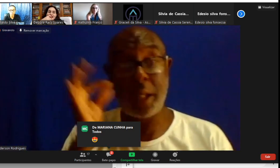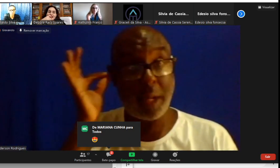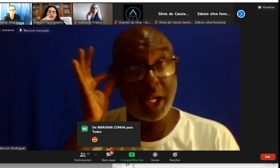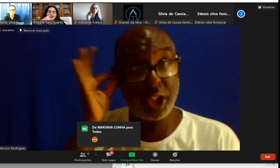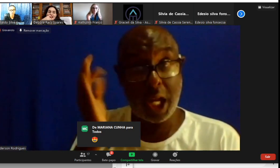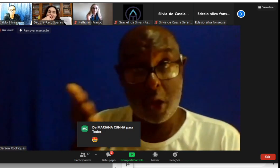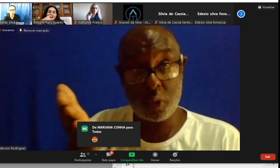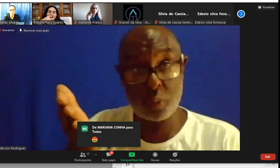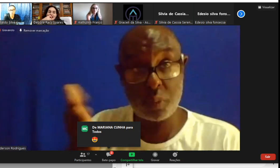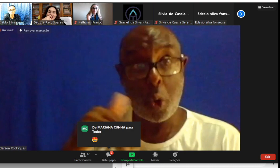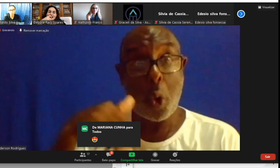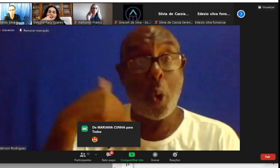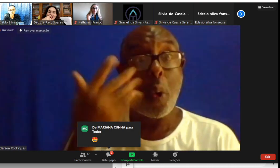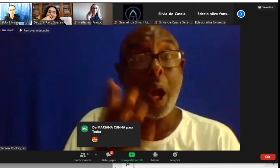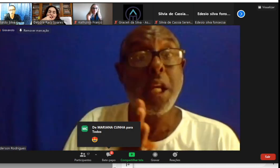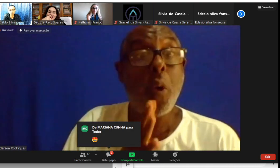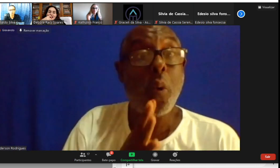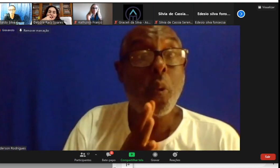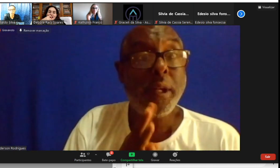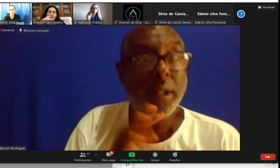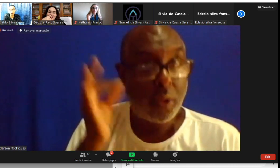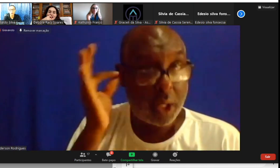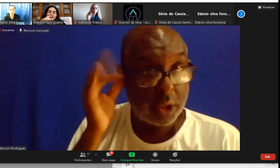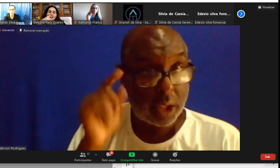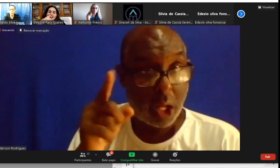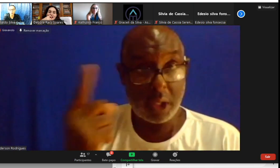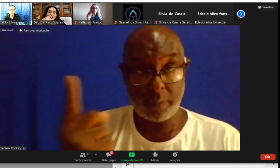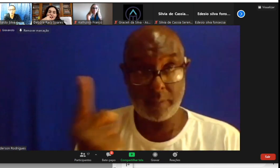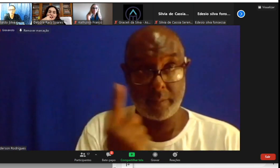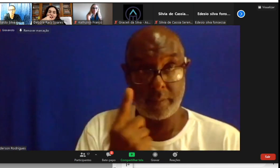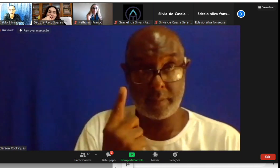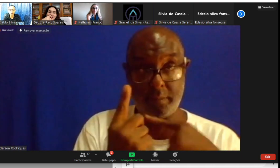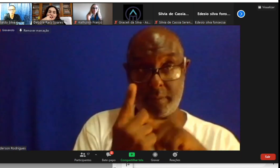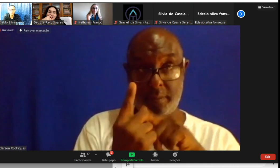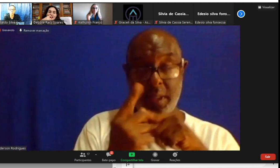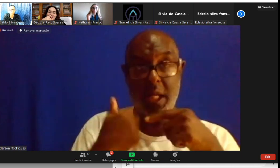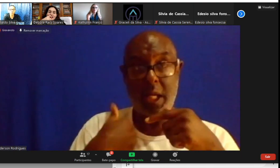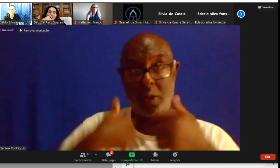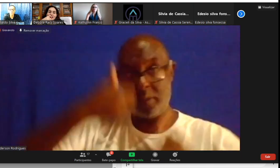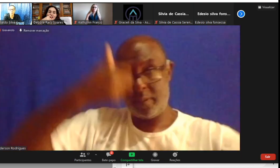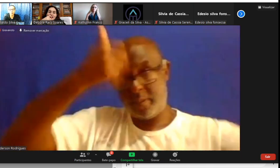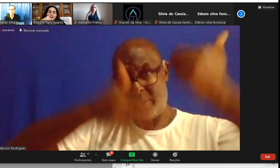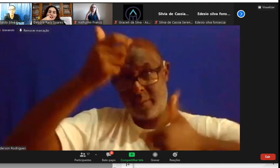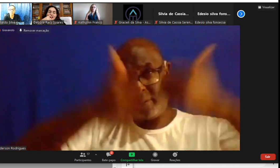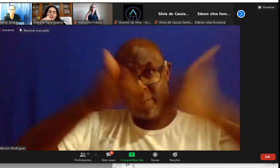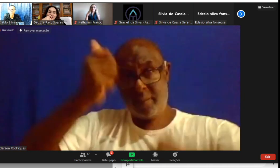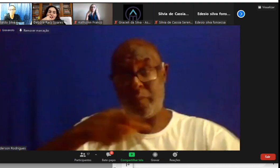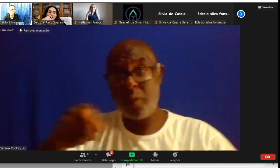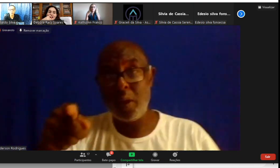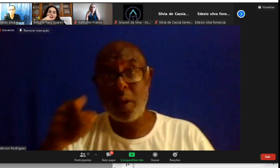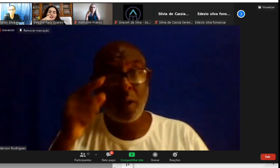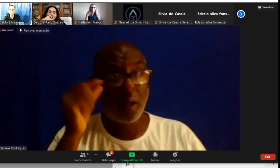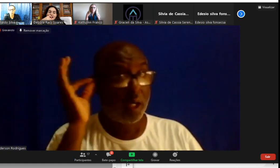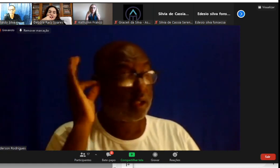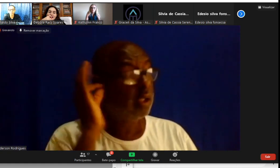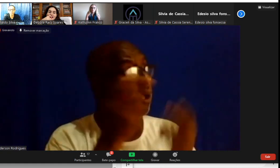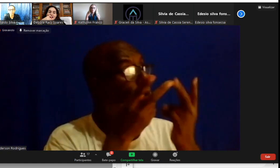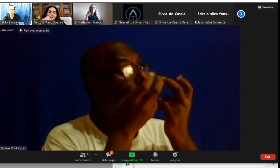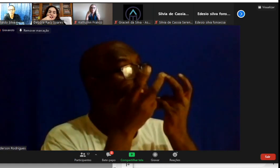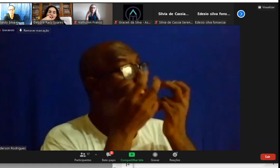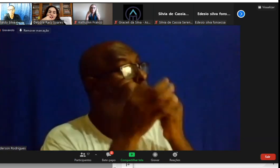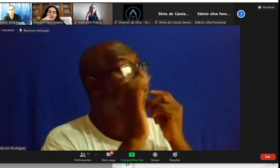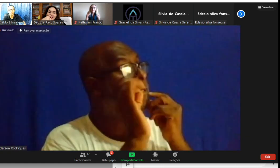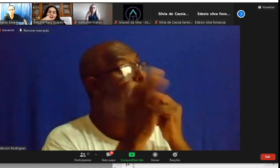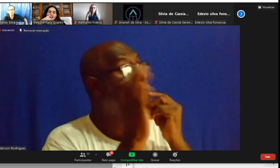poucos. Por exemplo, o que o Reginaldo falou, quando eu conheci o Reginaldo, ele chegou a mim e começou a explicar tanta